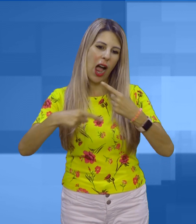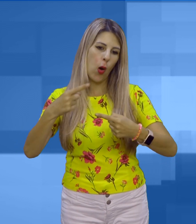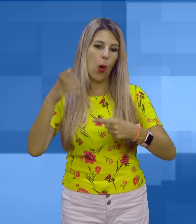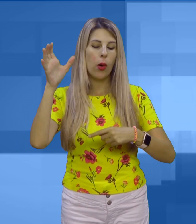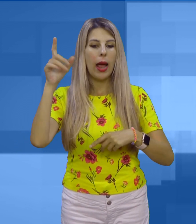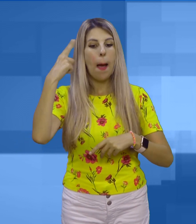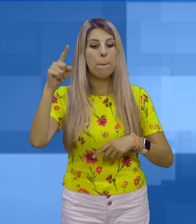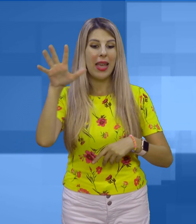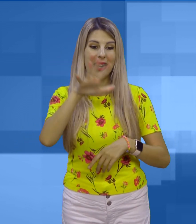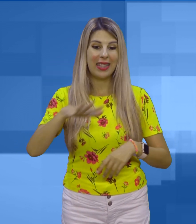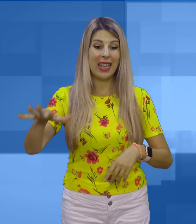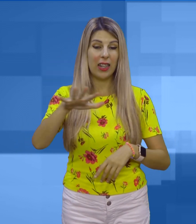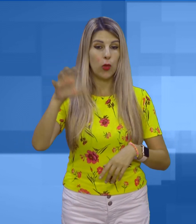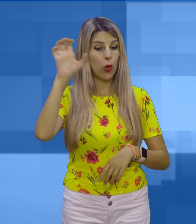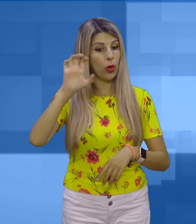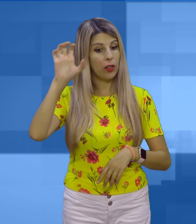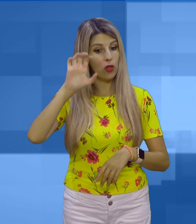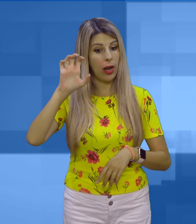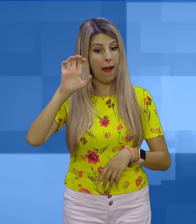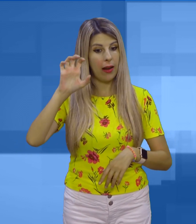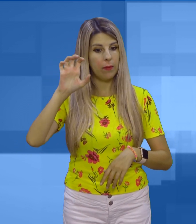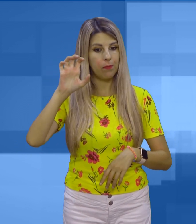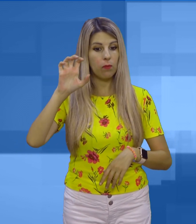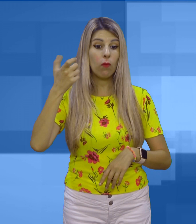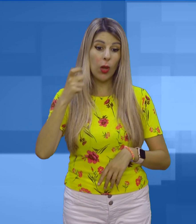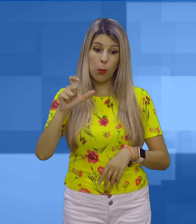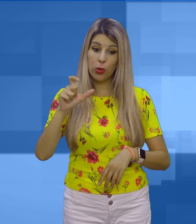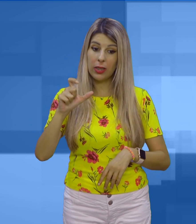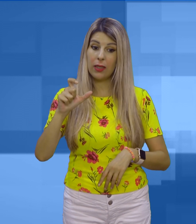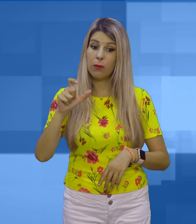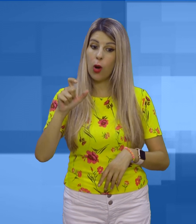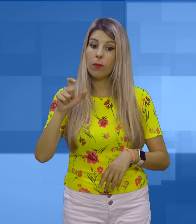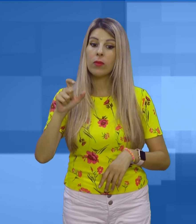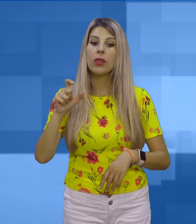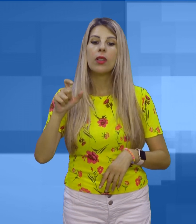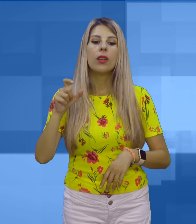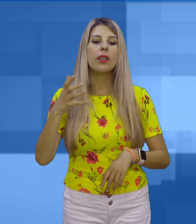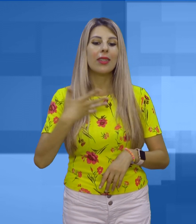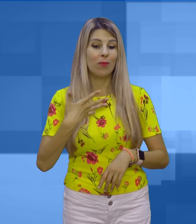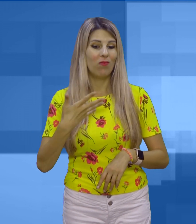Ragione per cui andrà effettuato un costante lavoro fino a una decisiva riduzione del fenomeno.